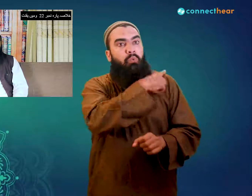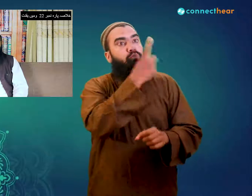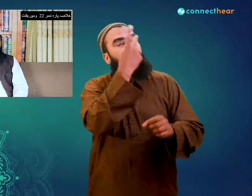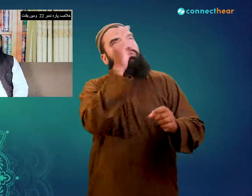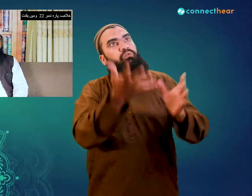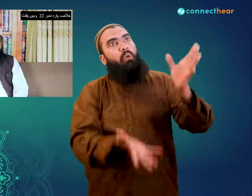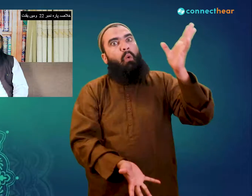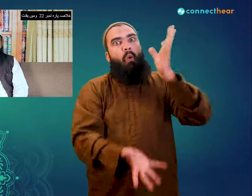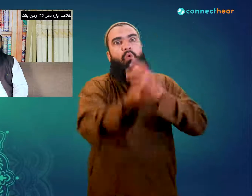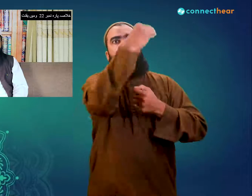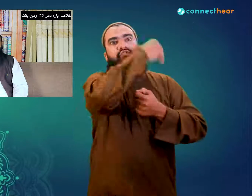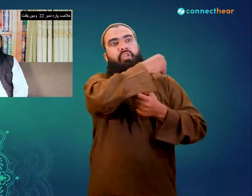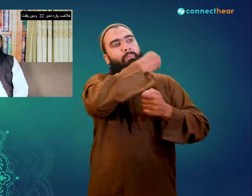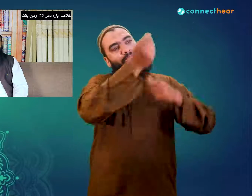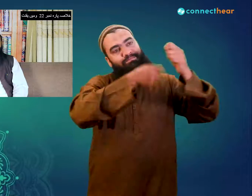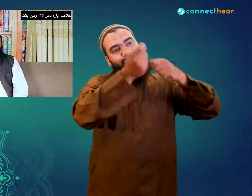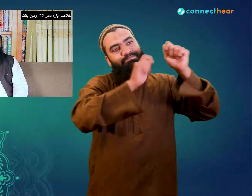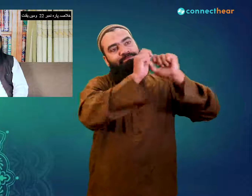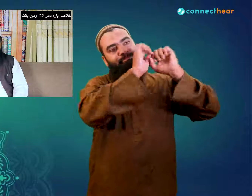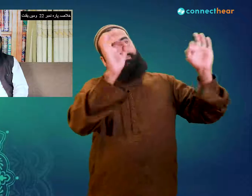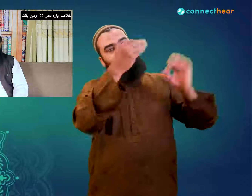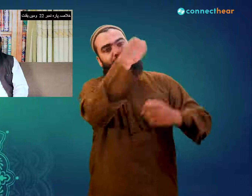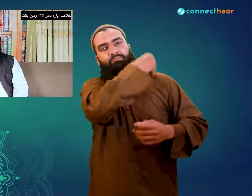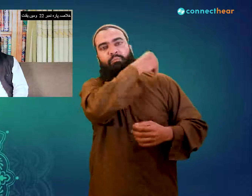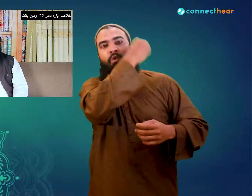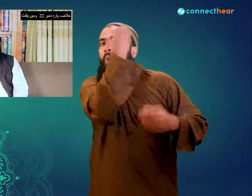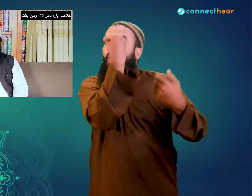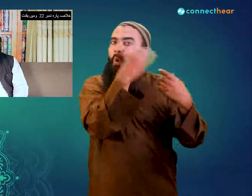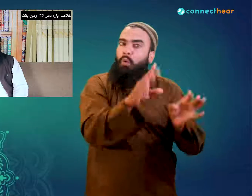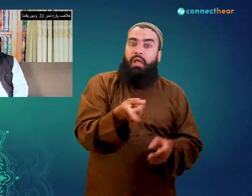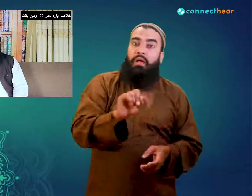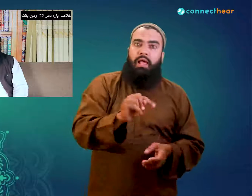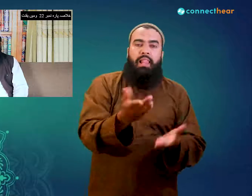کو ایذا نہیں دینی چاہیے، اس کا بڑا گناہ ہے۔